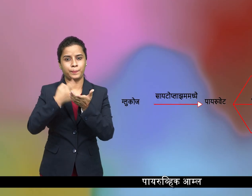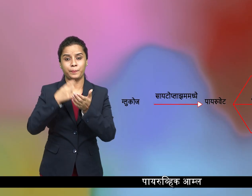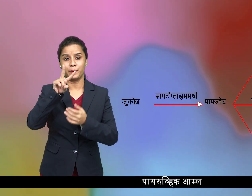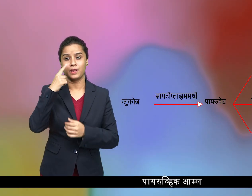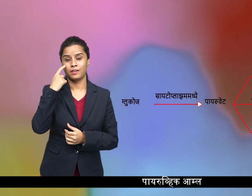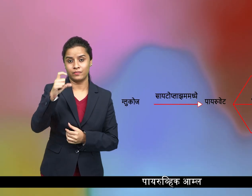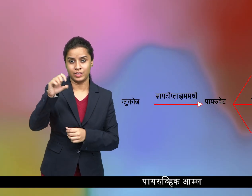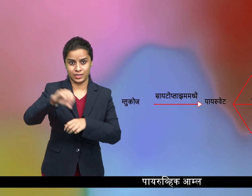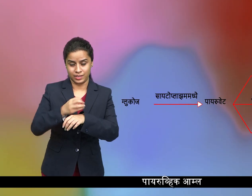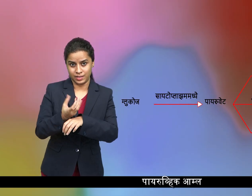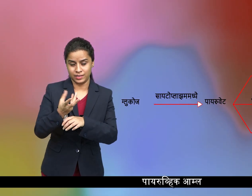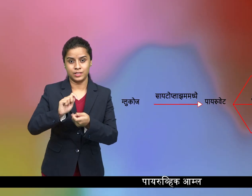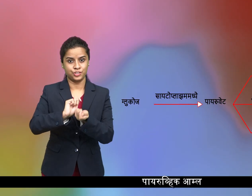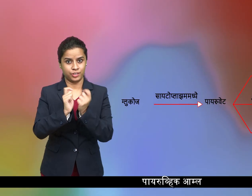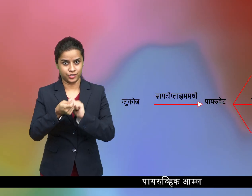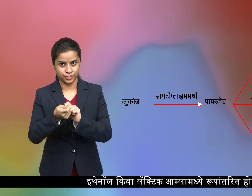पायरुव्हिक आम्ल